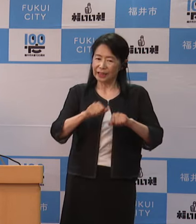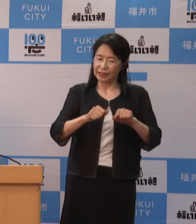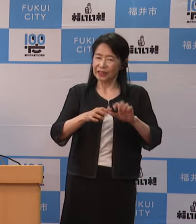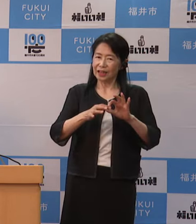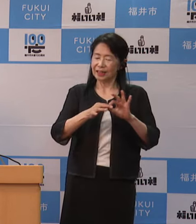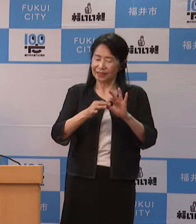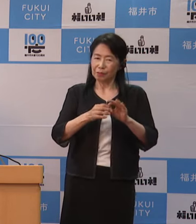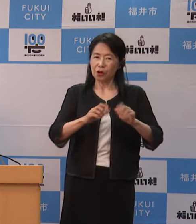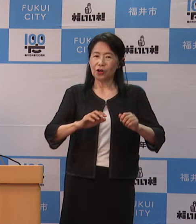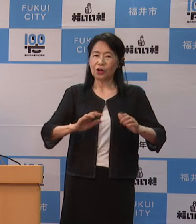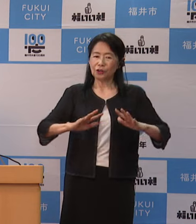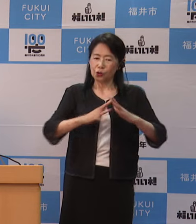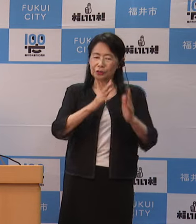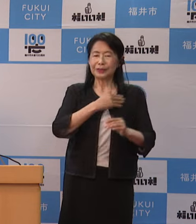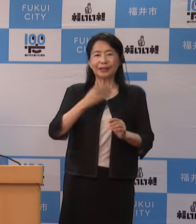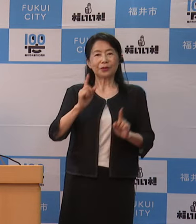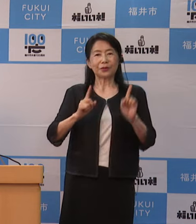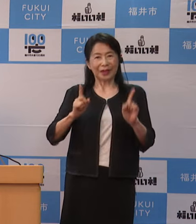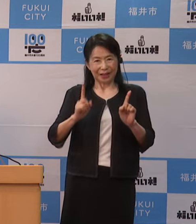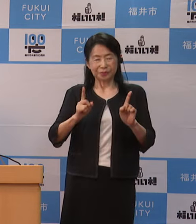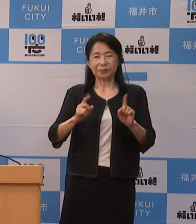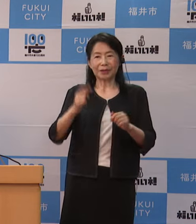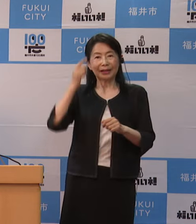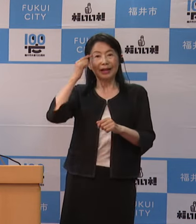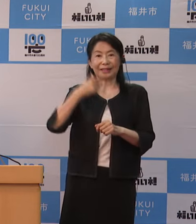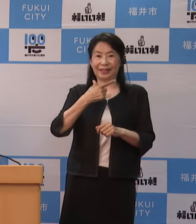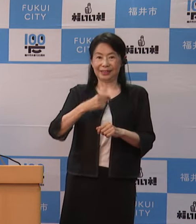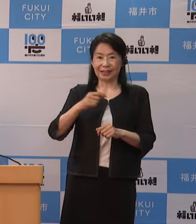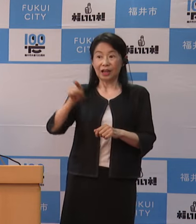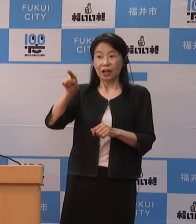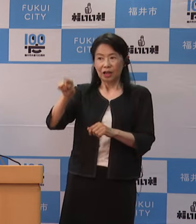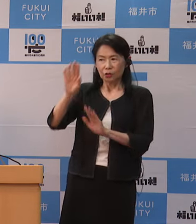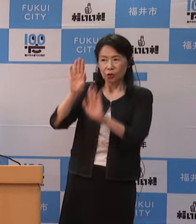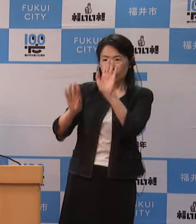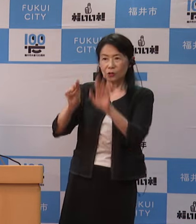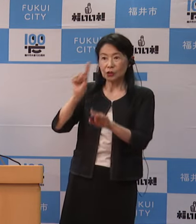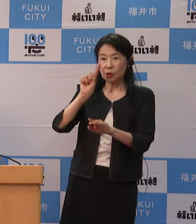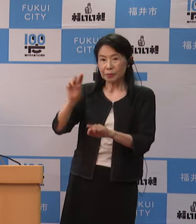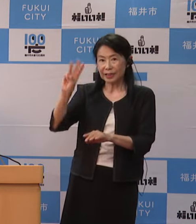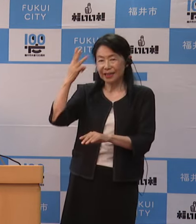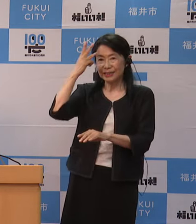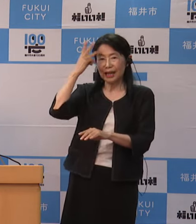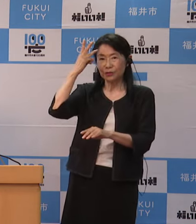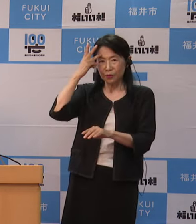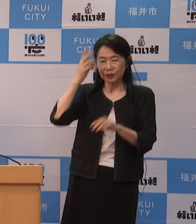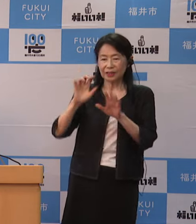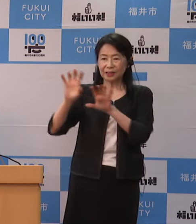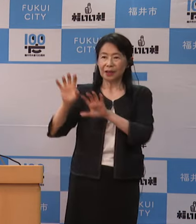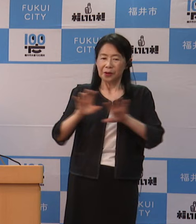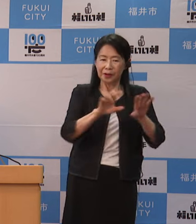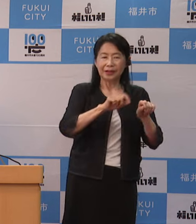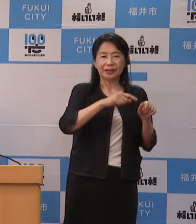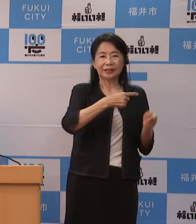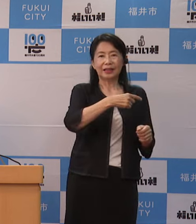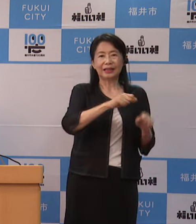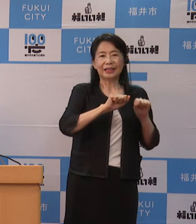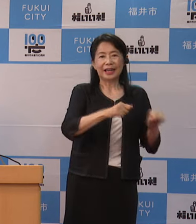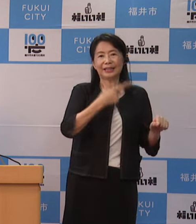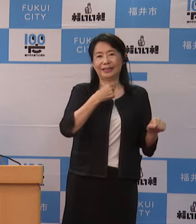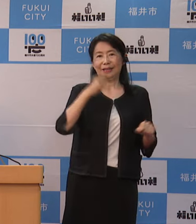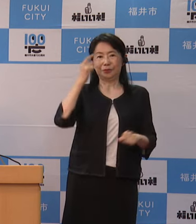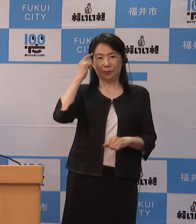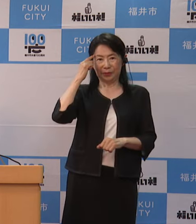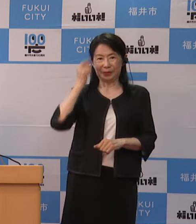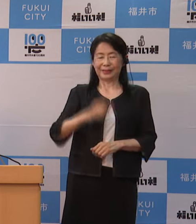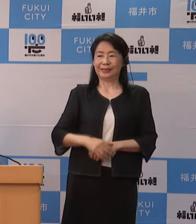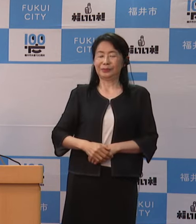めてですね、いいようにそのいいヒントとかいろんなやり方とかね、そういうものがあればということです